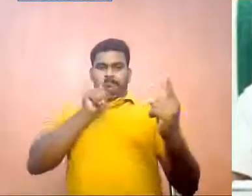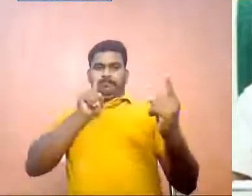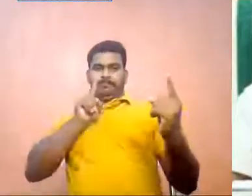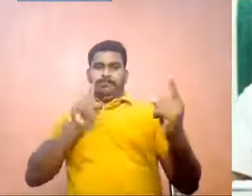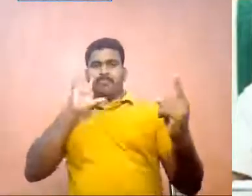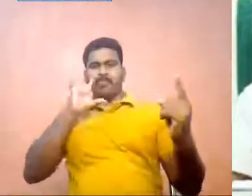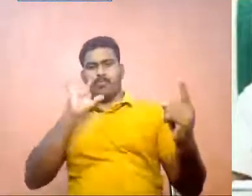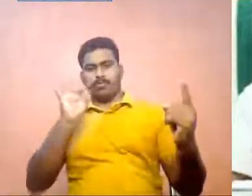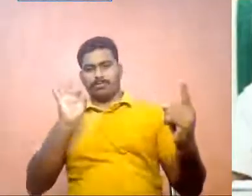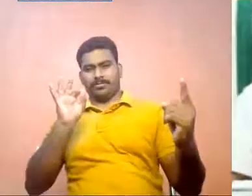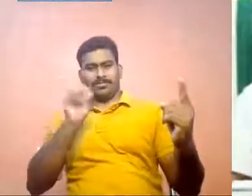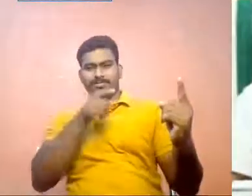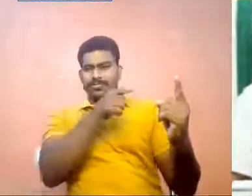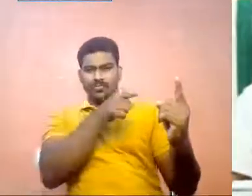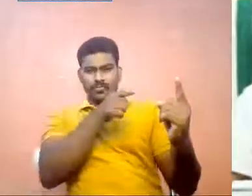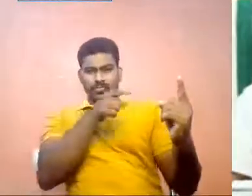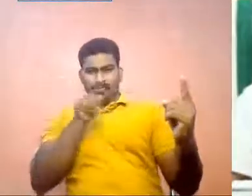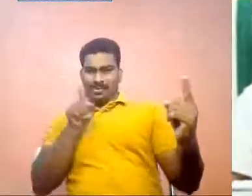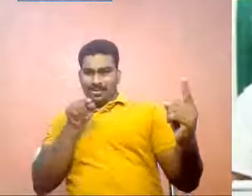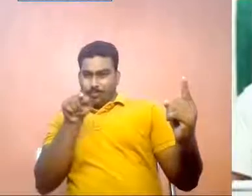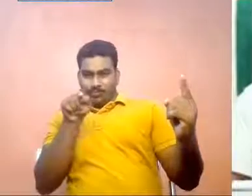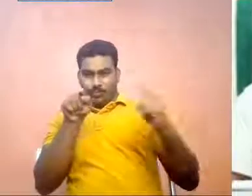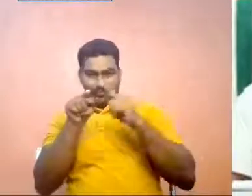കാരണം ഈ മറ്റുള്ളവരെന്ന് പറയുന്നവർ